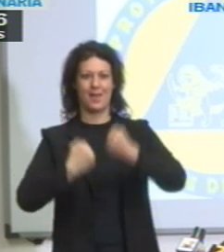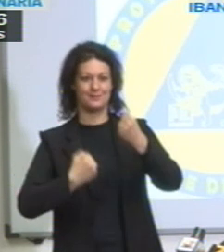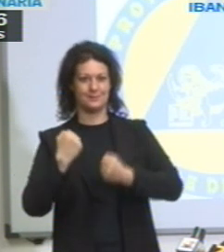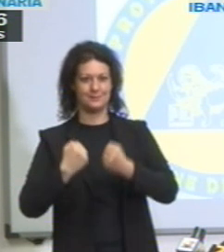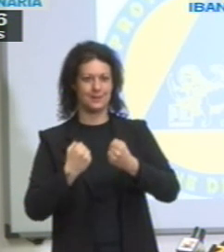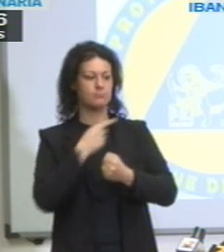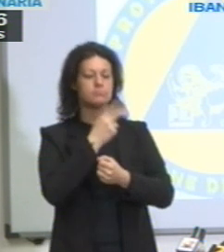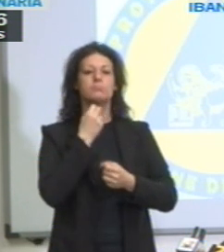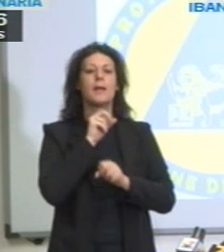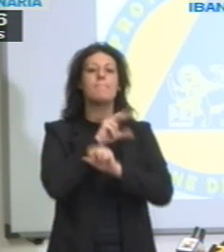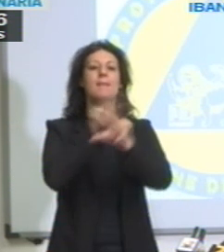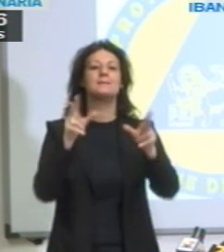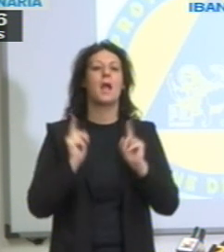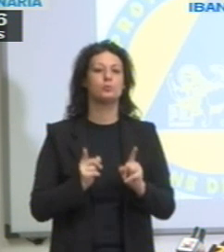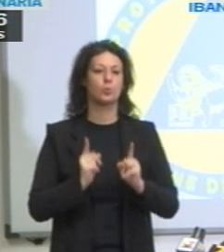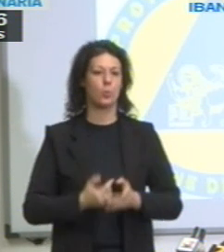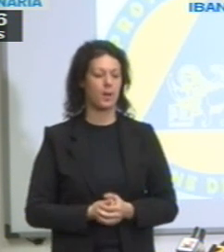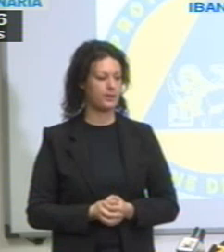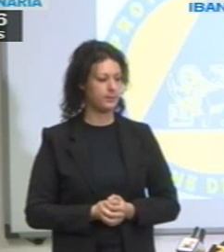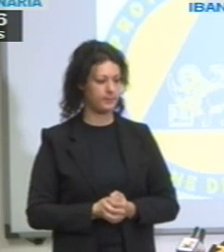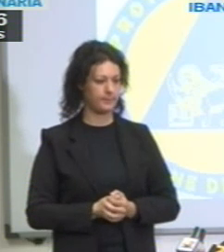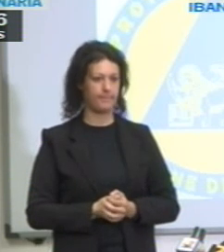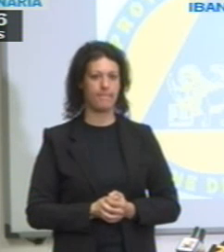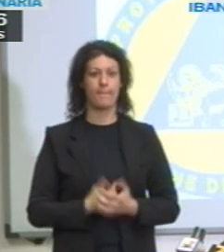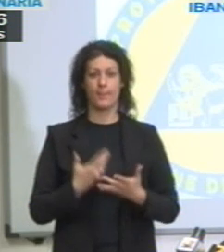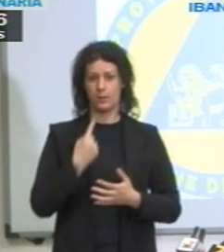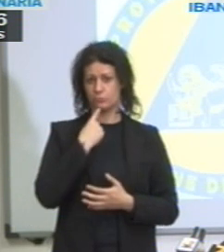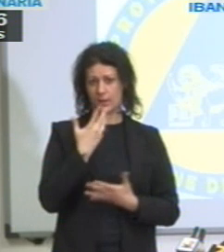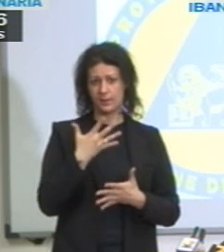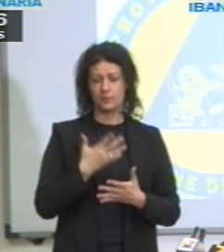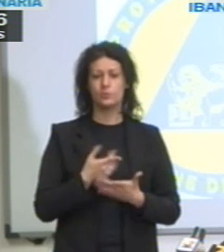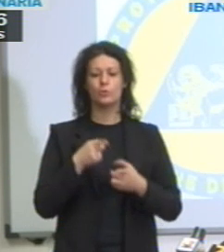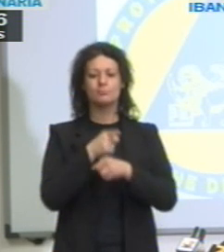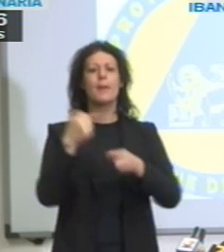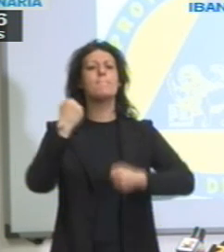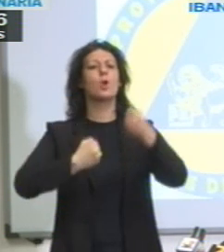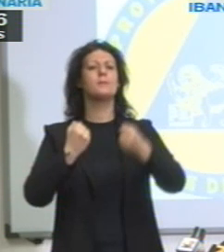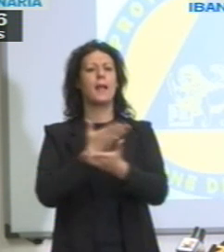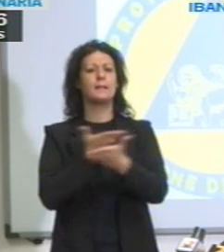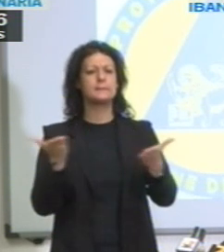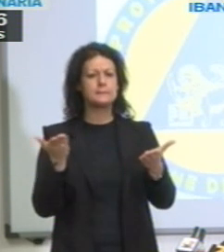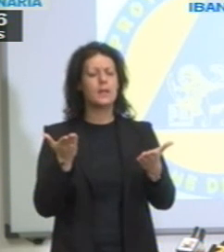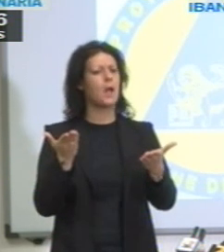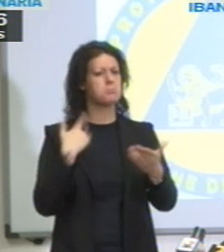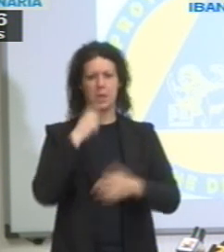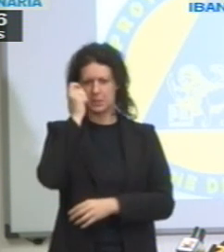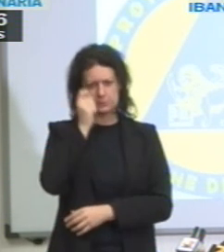novità? Ma l'ho detto prima, nel senso che è una protesta particolare, civile,